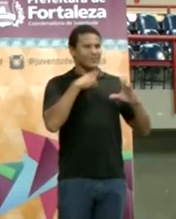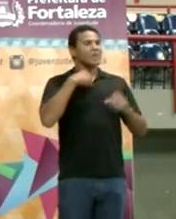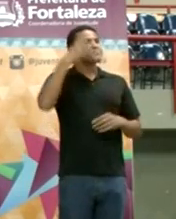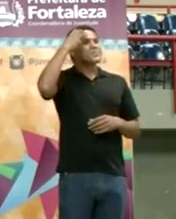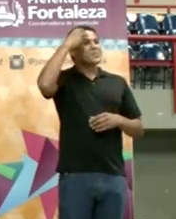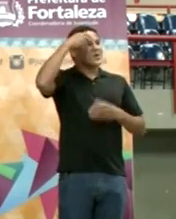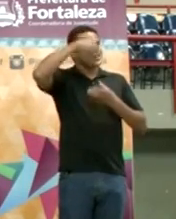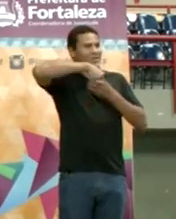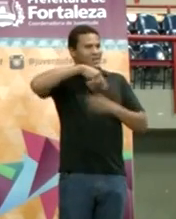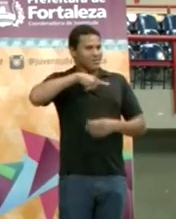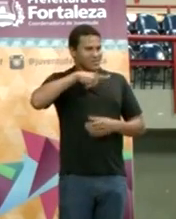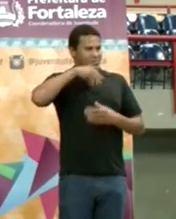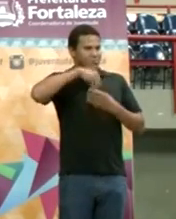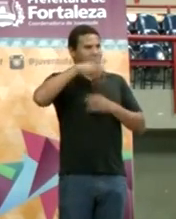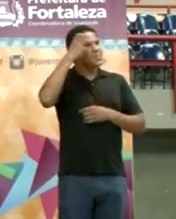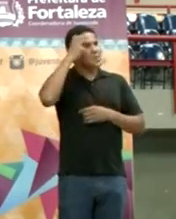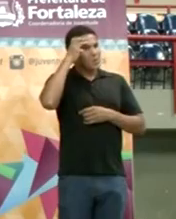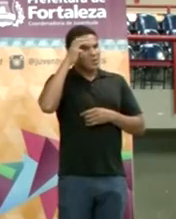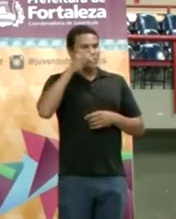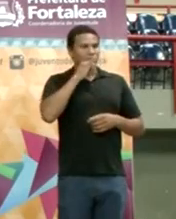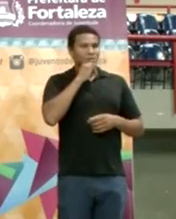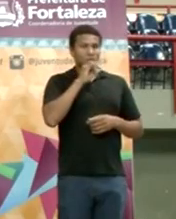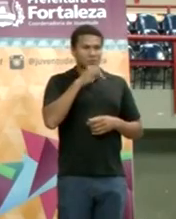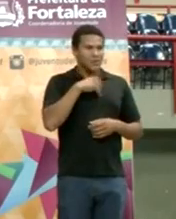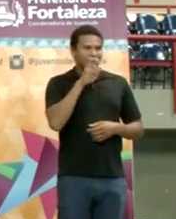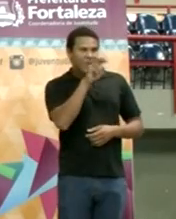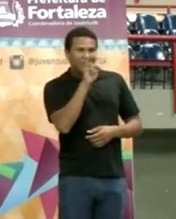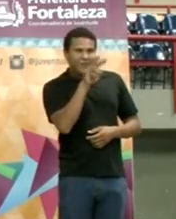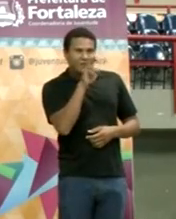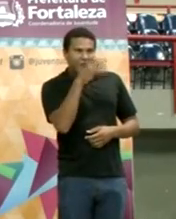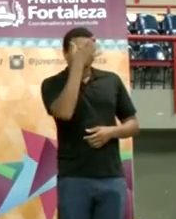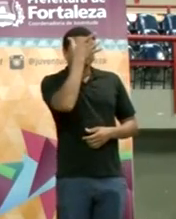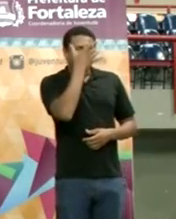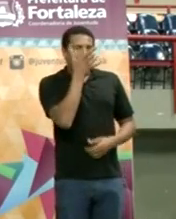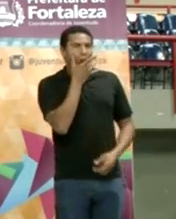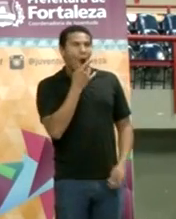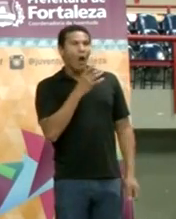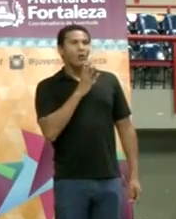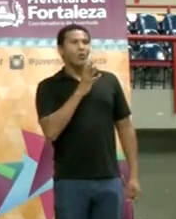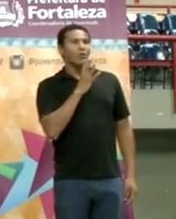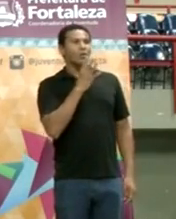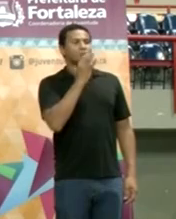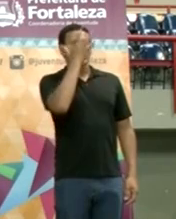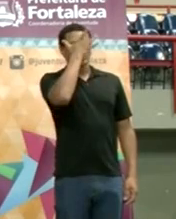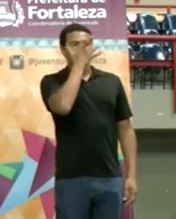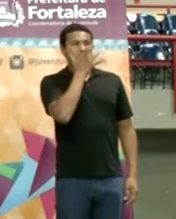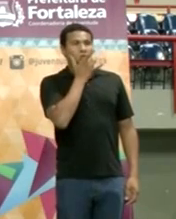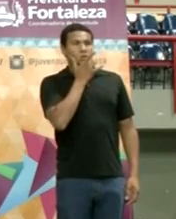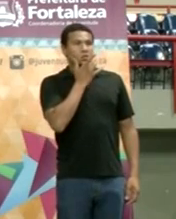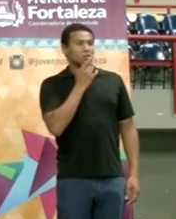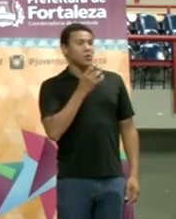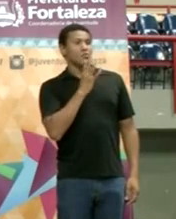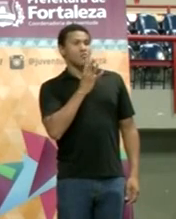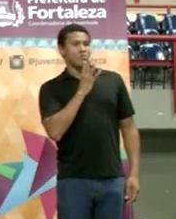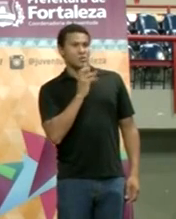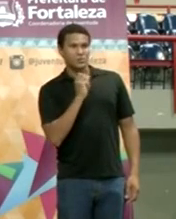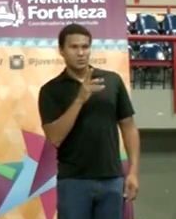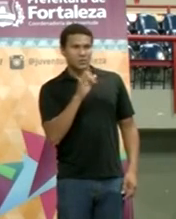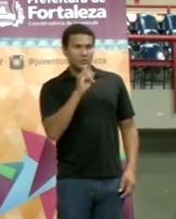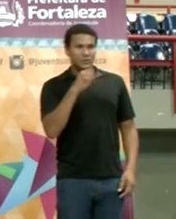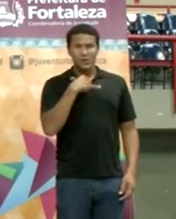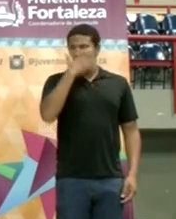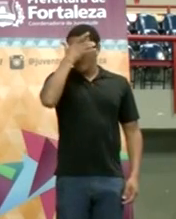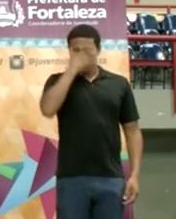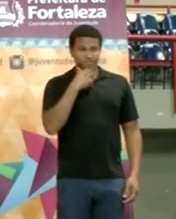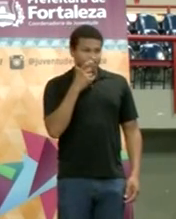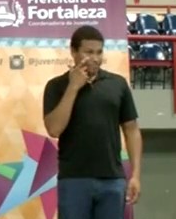imunitária. Então, por exemplo, quanto mais você vê uma pessoa, mais você reconhece essa pessoa. Quanto menos você vê, menos você